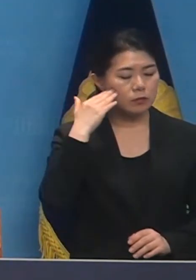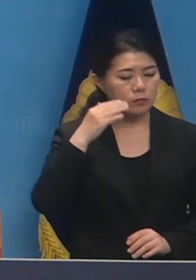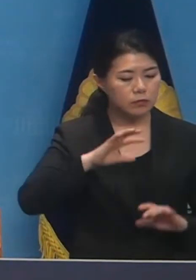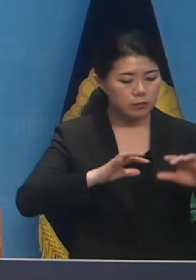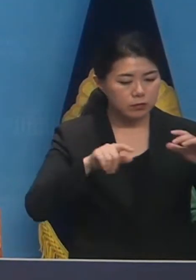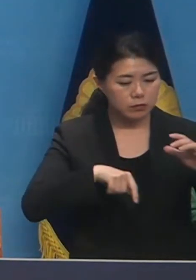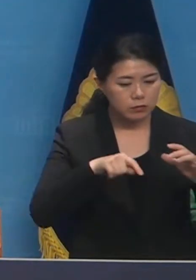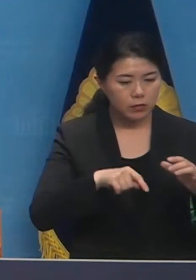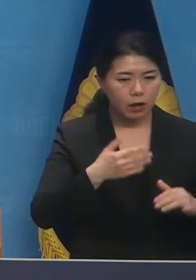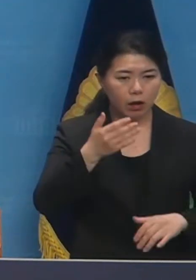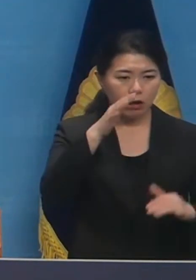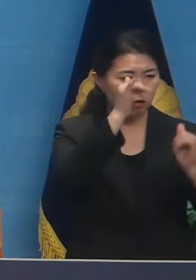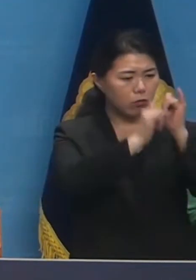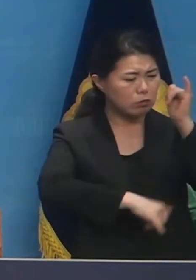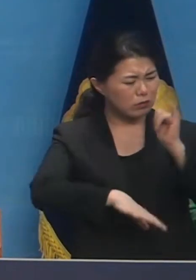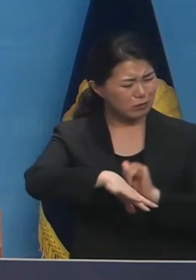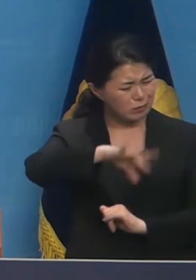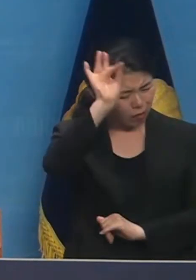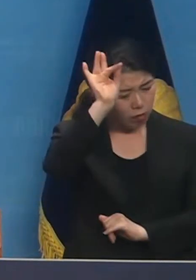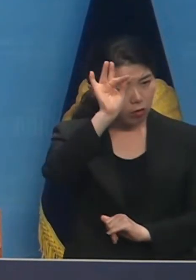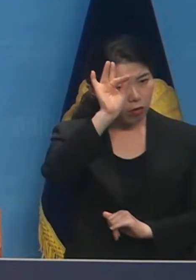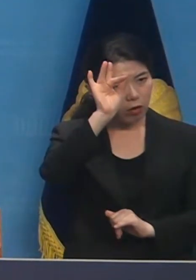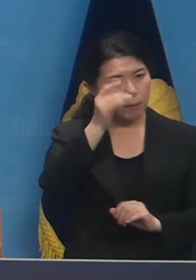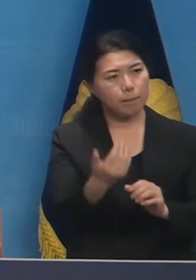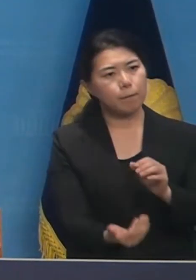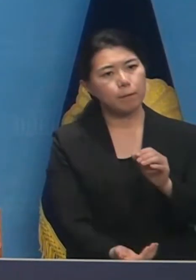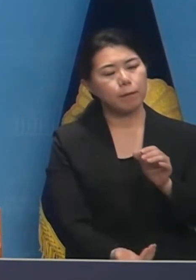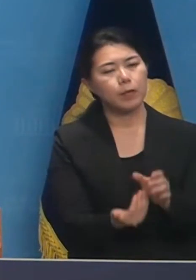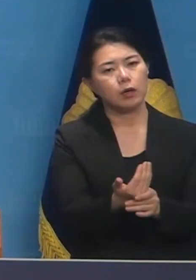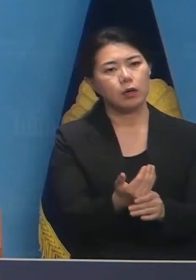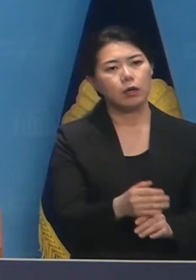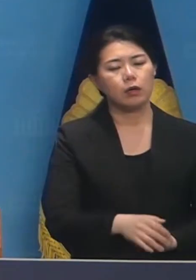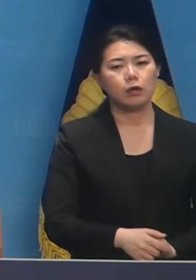한국에서 어떤 초유일이 벌어졌었죠.